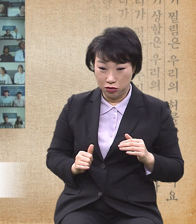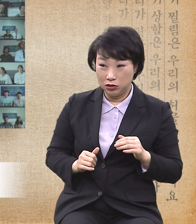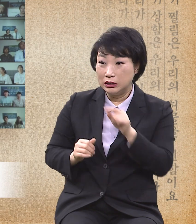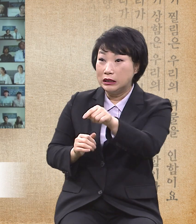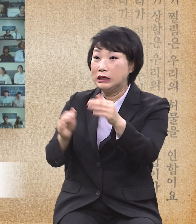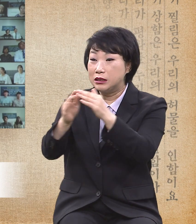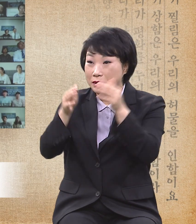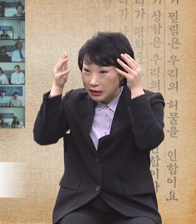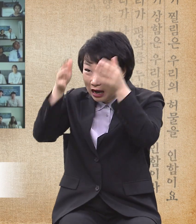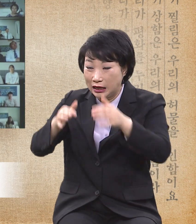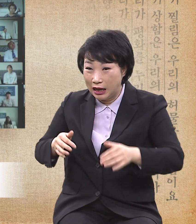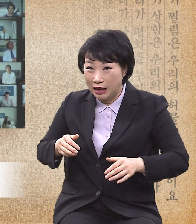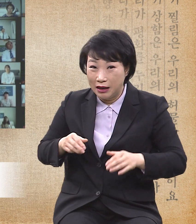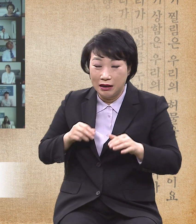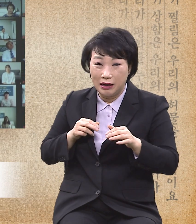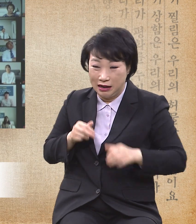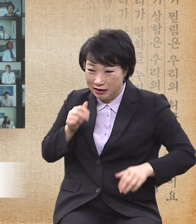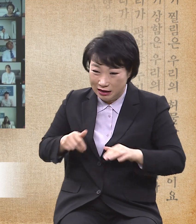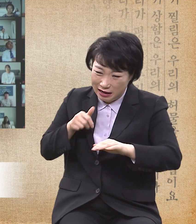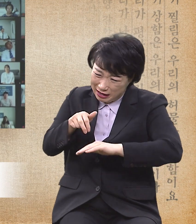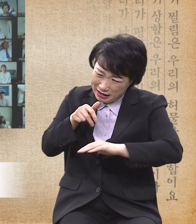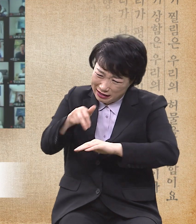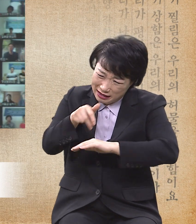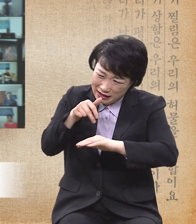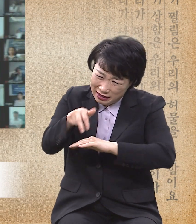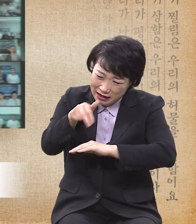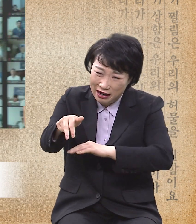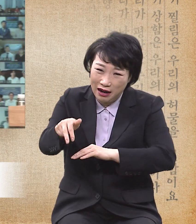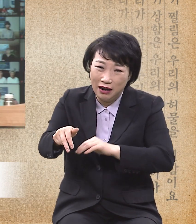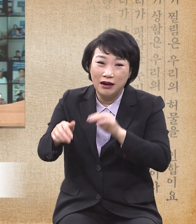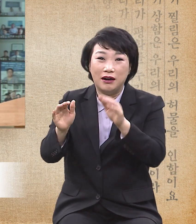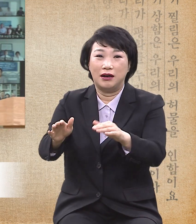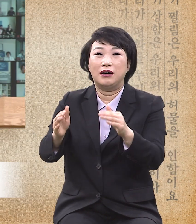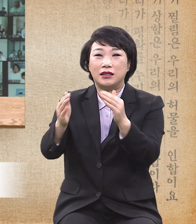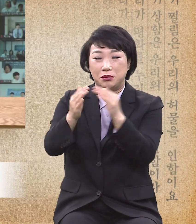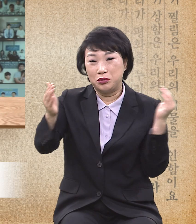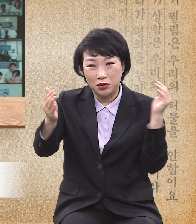들어갔어요. 근데 그 집에 가서